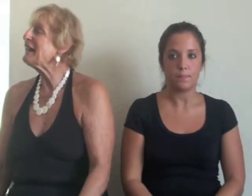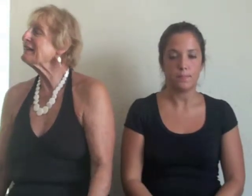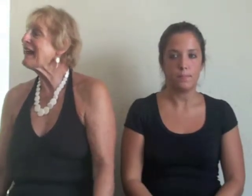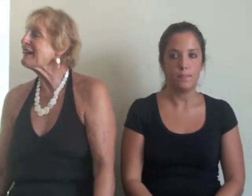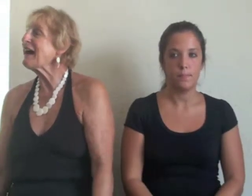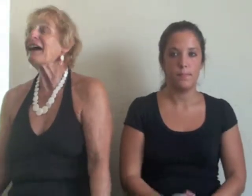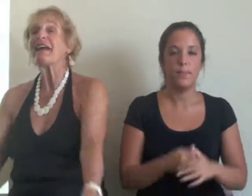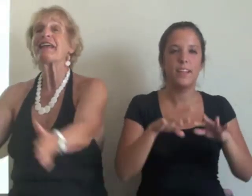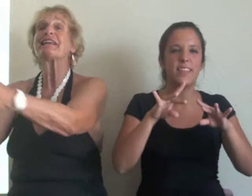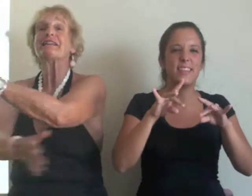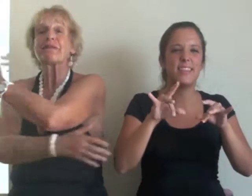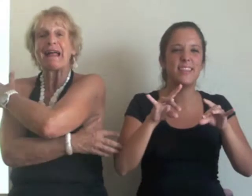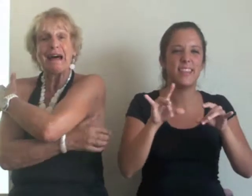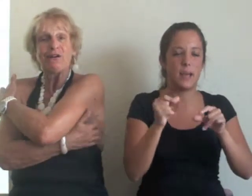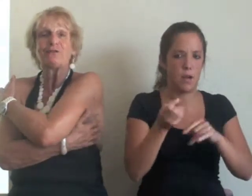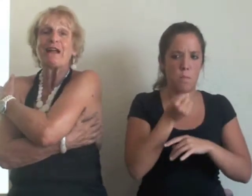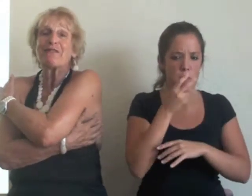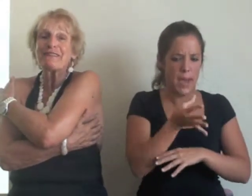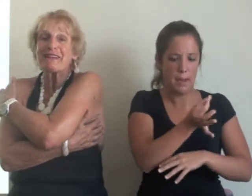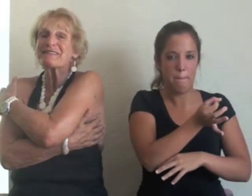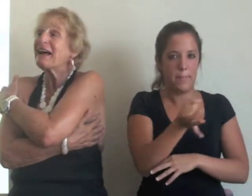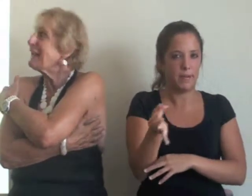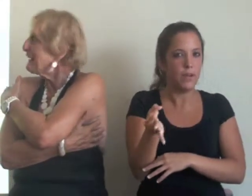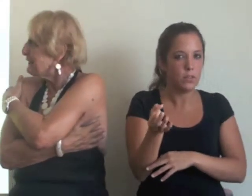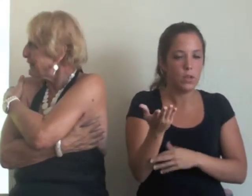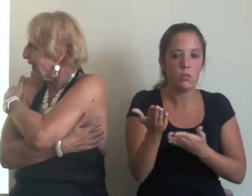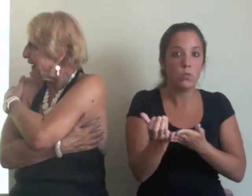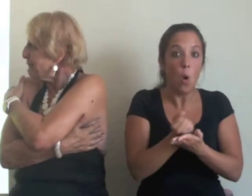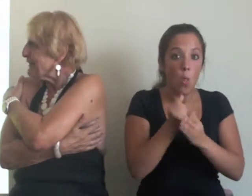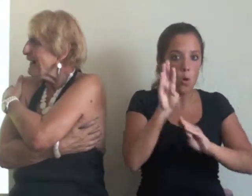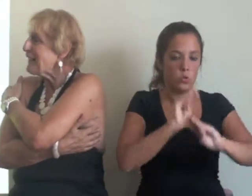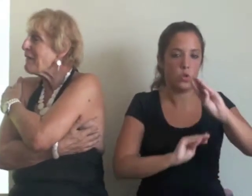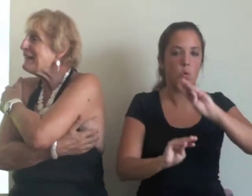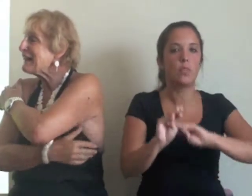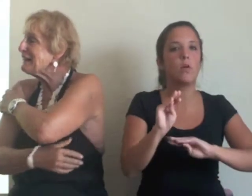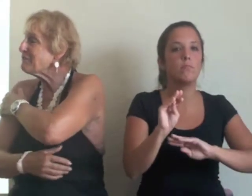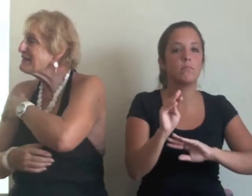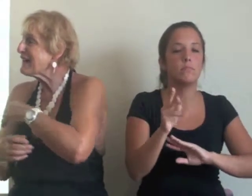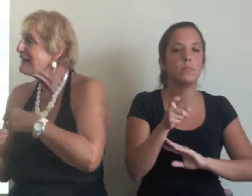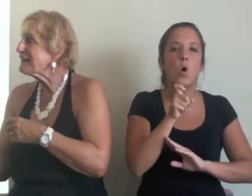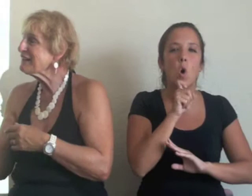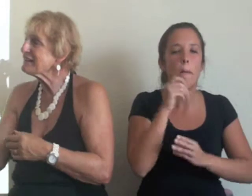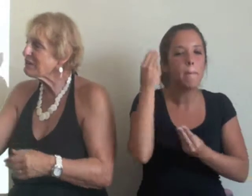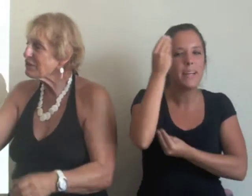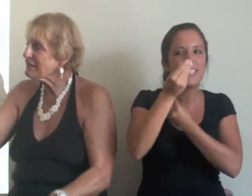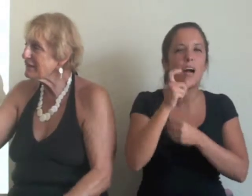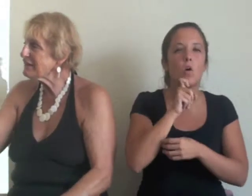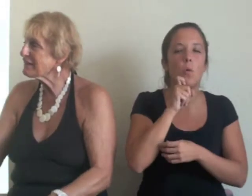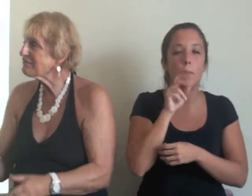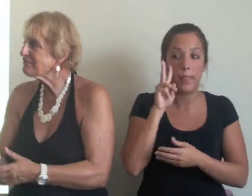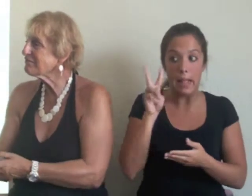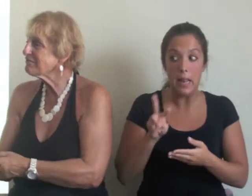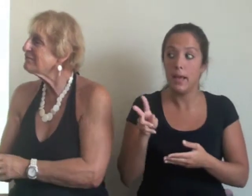Y la tierra equilibrada, una vez que está equilibrada, la manera de pensar es, puede